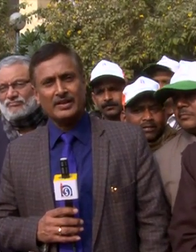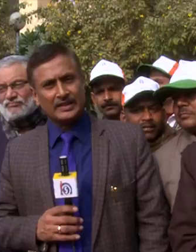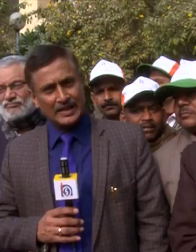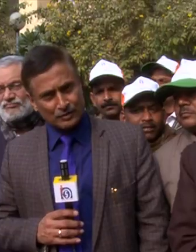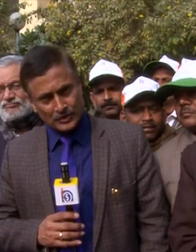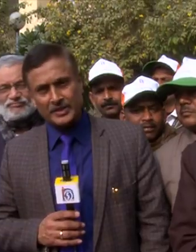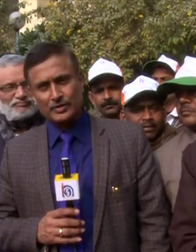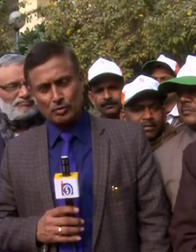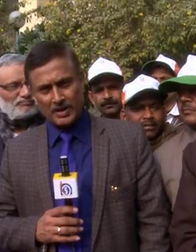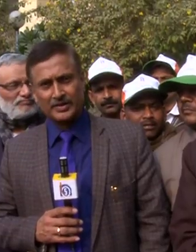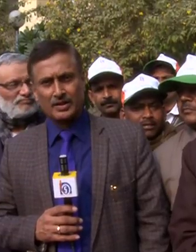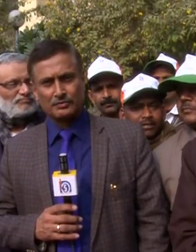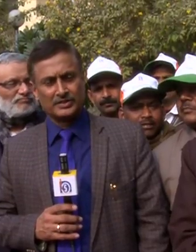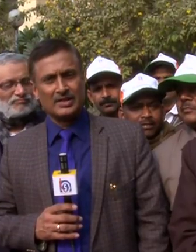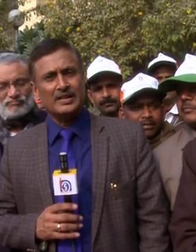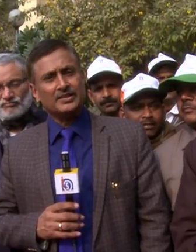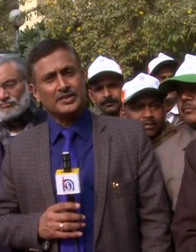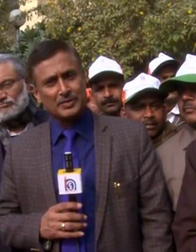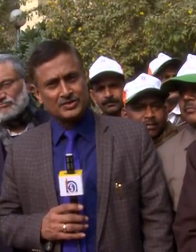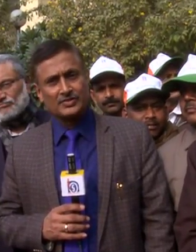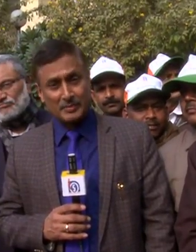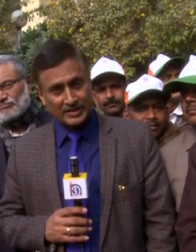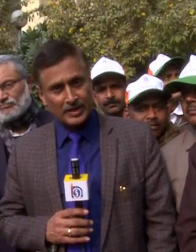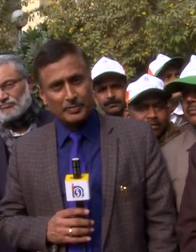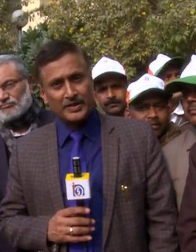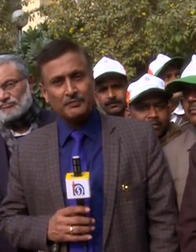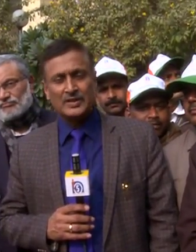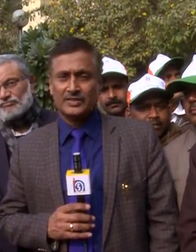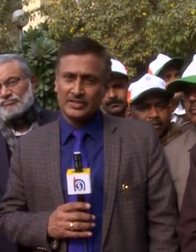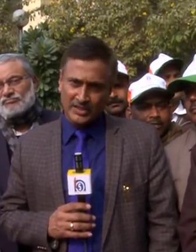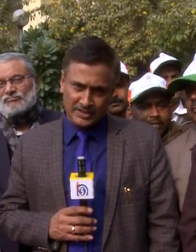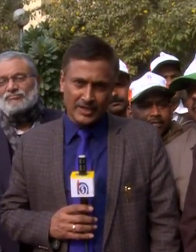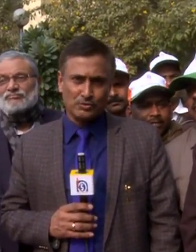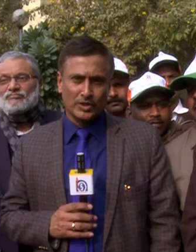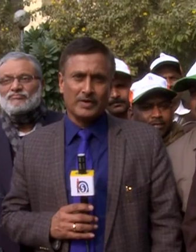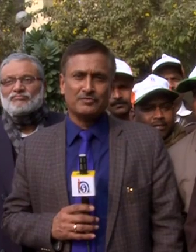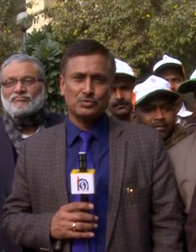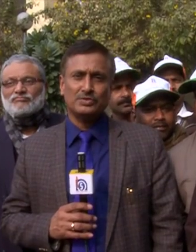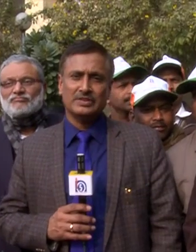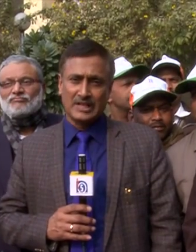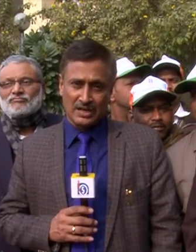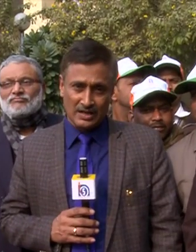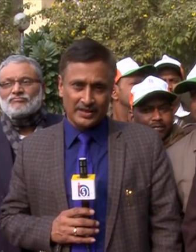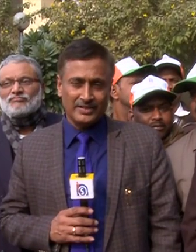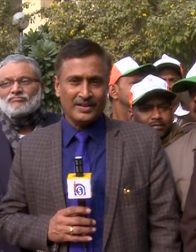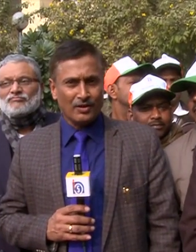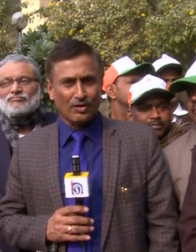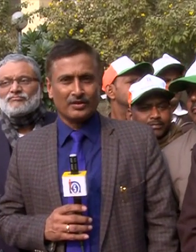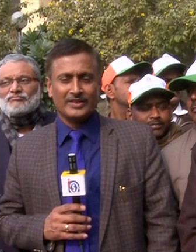कि एनआईओएस के लिए ये सौभाग्य का अवसर था कि ये बच्चे समय निकाल पाए, इतनी कठिनाइयों के बावजूद यहाँ आए और